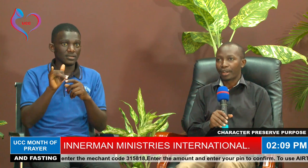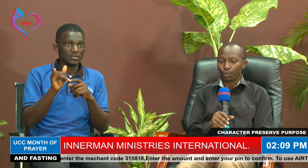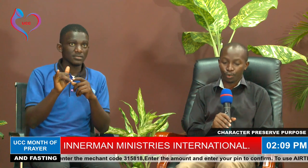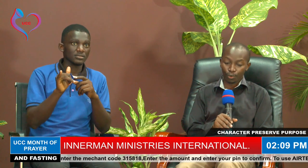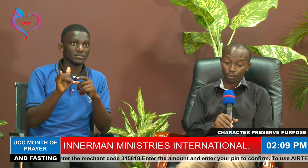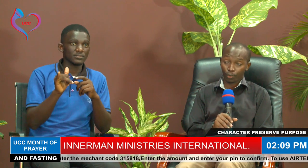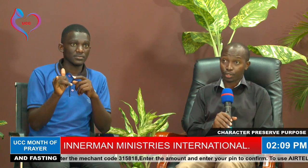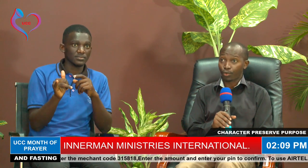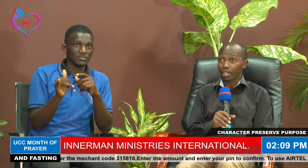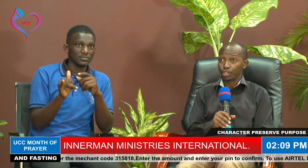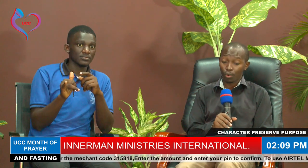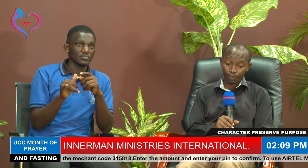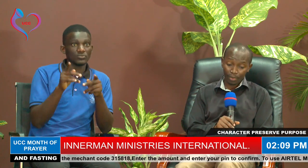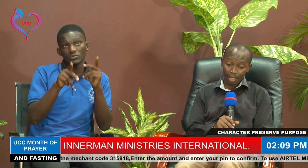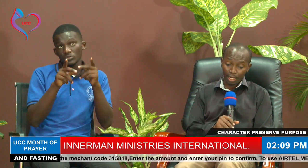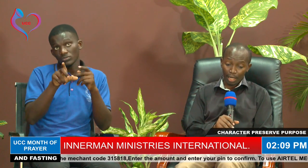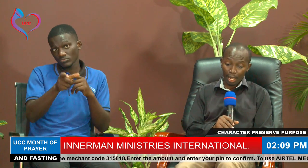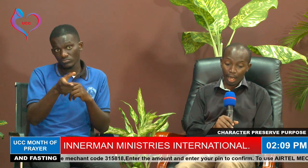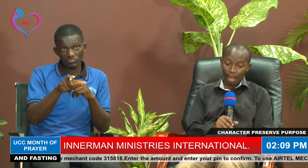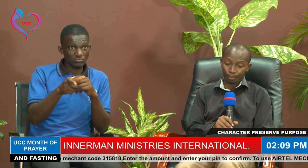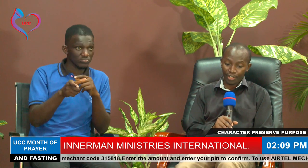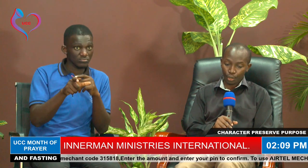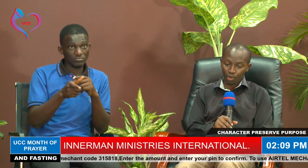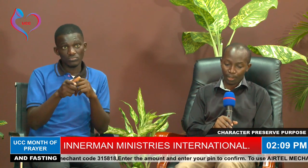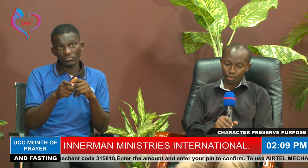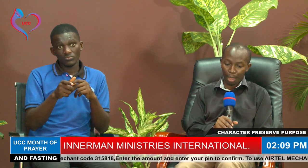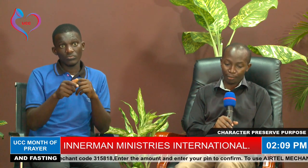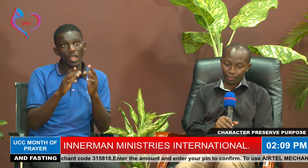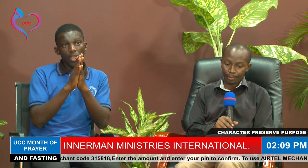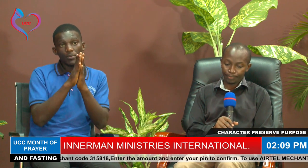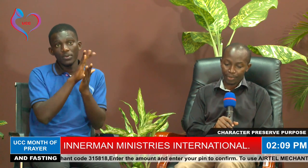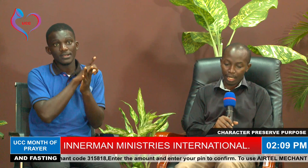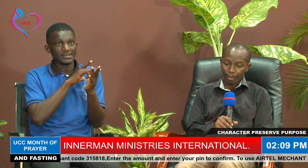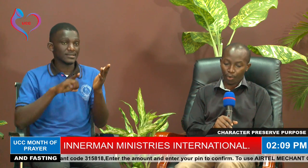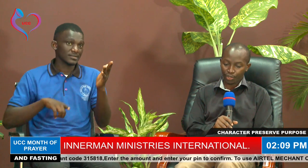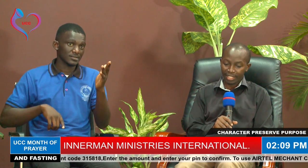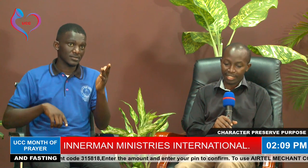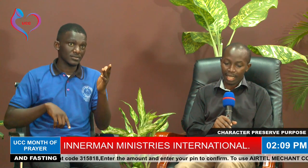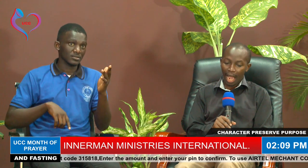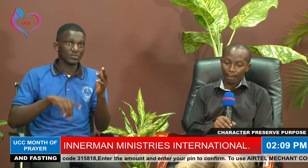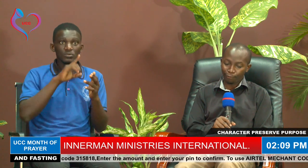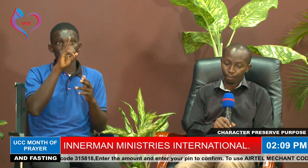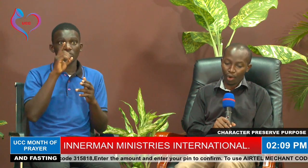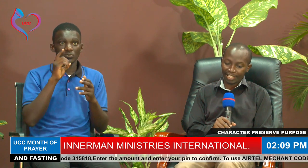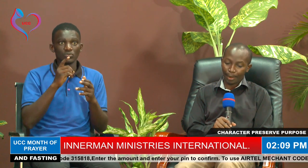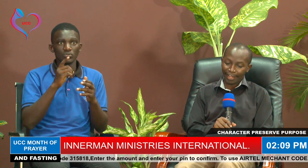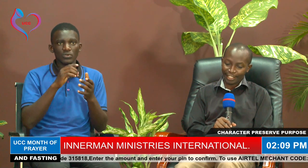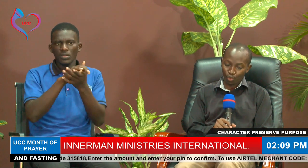abali ku of course ku radio praise God basumba bafe my question is abafumbo nga tebagatiddwa